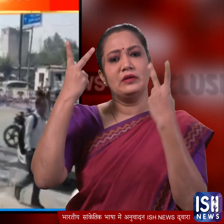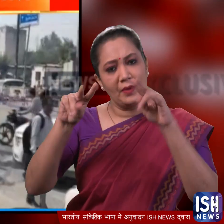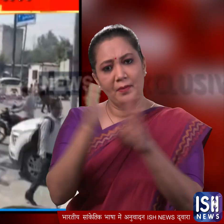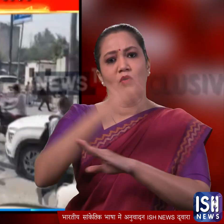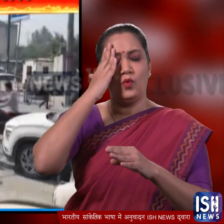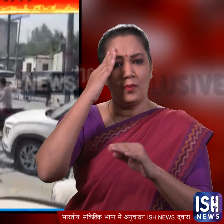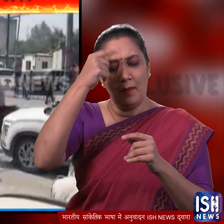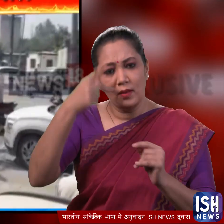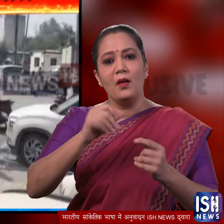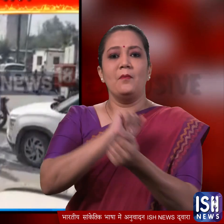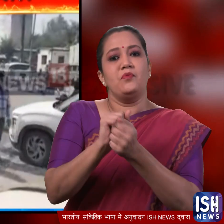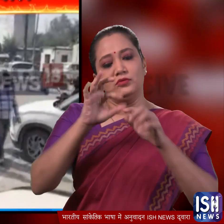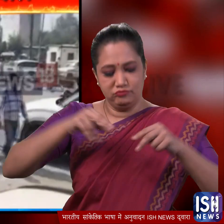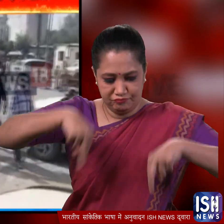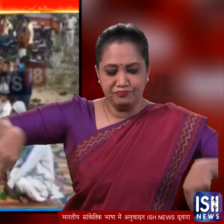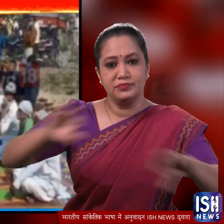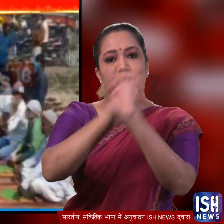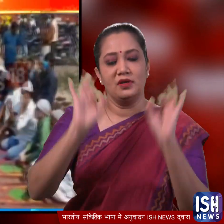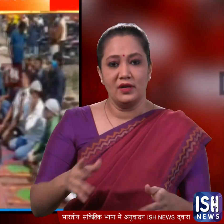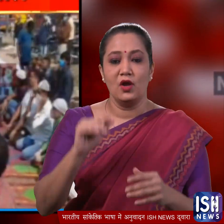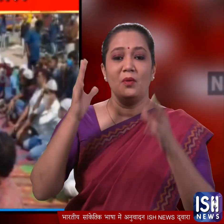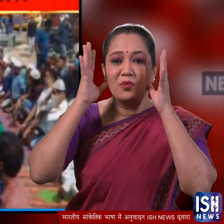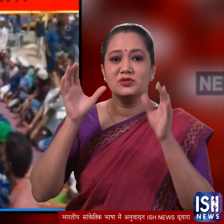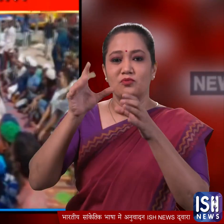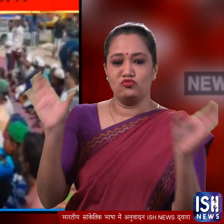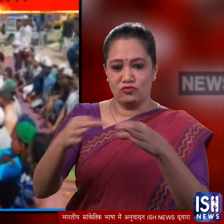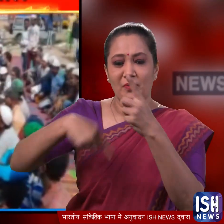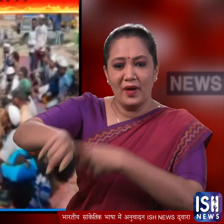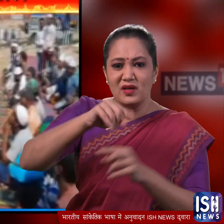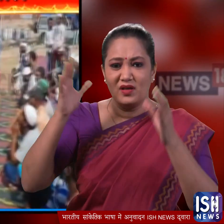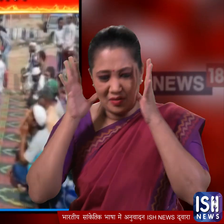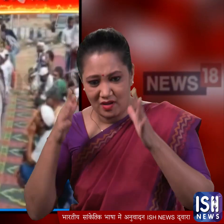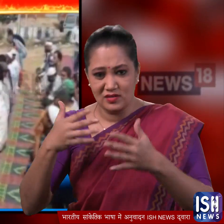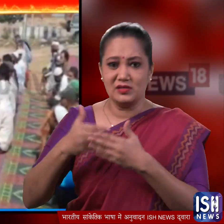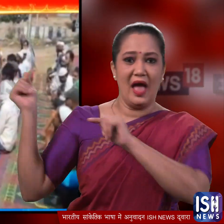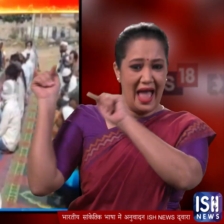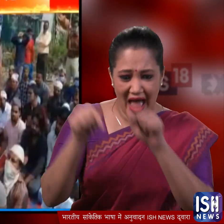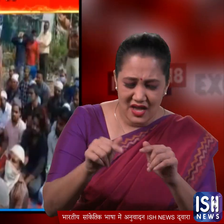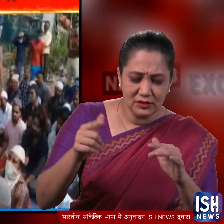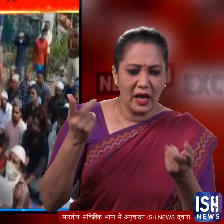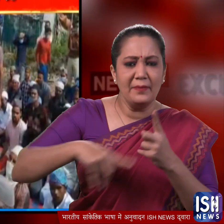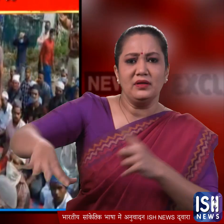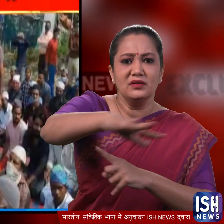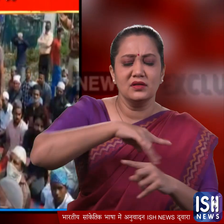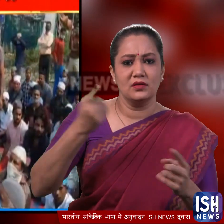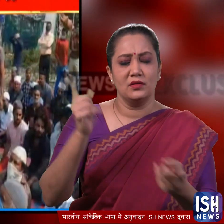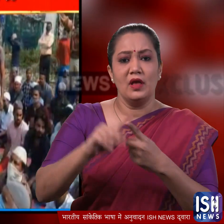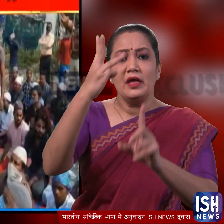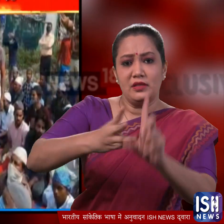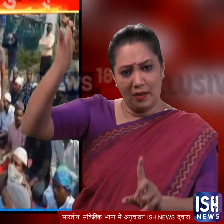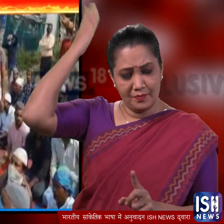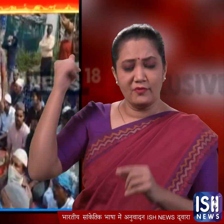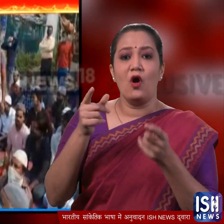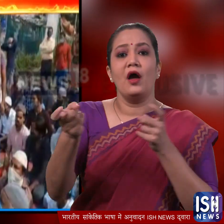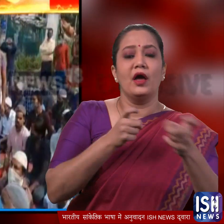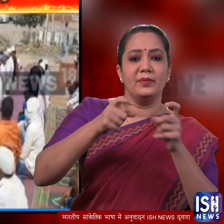बड़ी संख्या में पुलिस के जवान तैनात कर दिए गए थे। इस बीच मुस्लिम समुदाय के कुछ लोग वहां नमाज पढ़ने के लिए पहुंच गए। बताया गया कि इस जगह पर 3